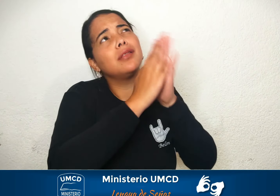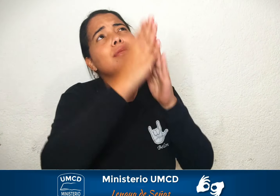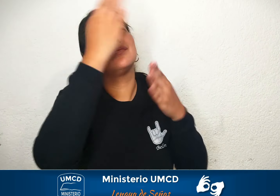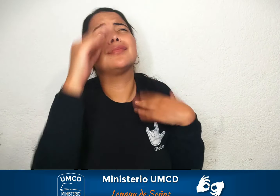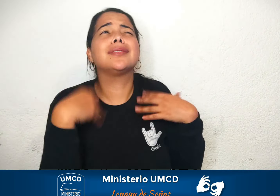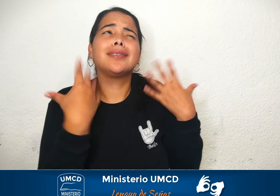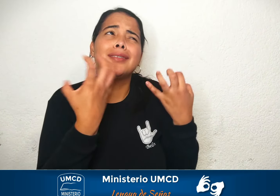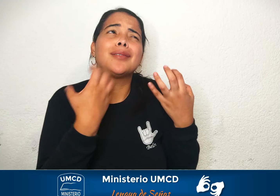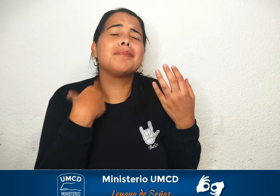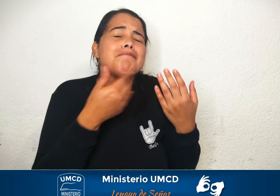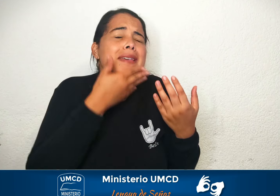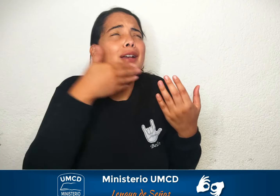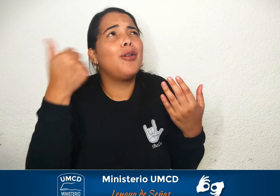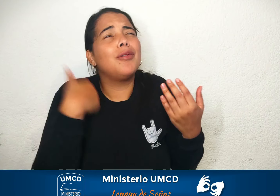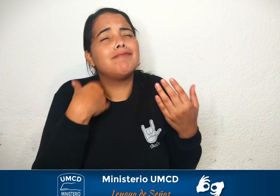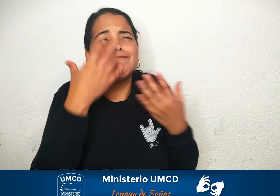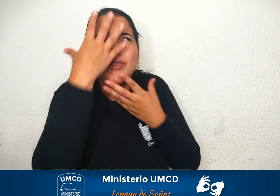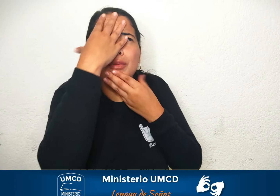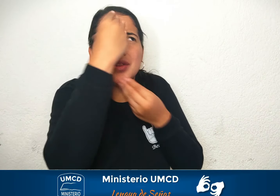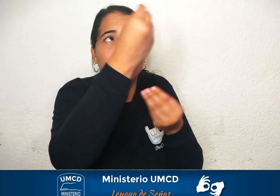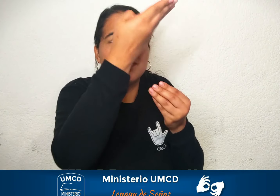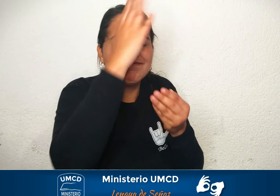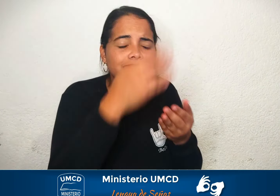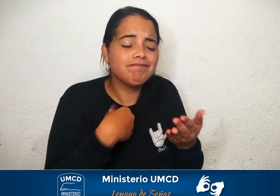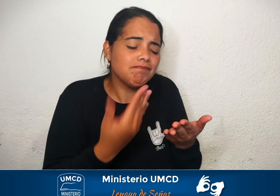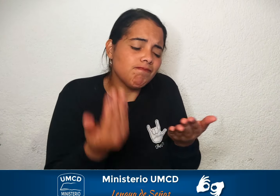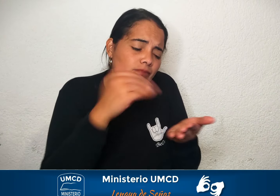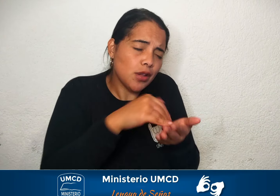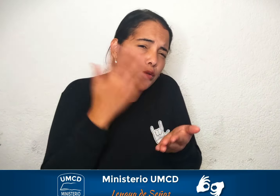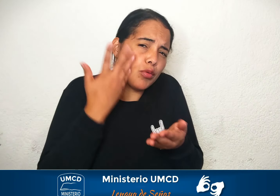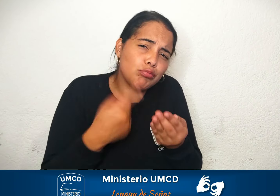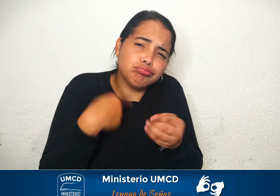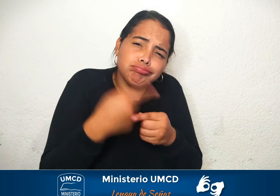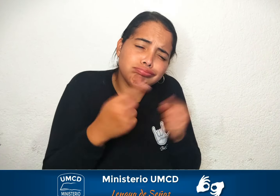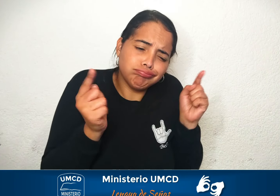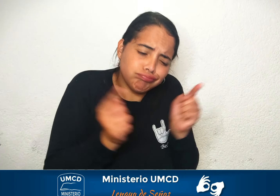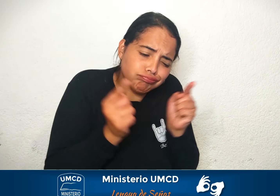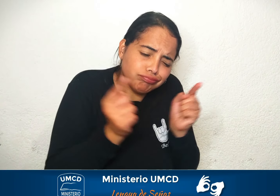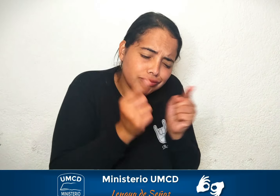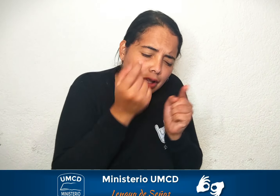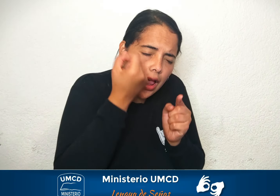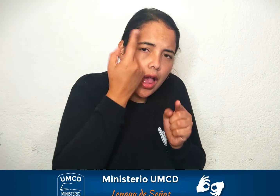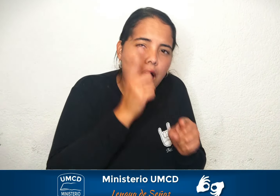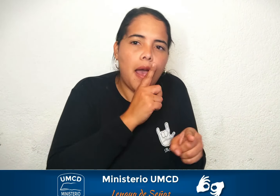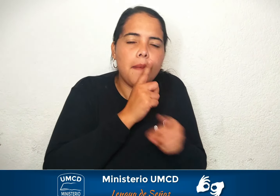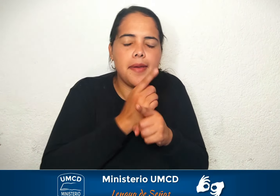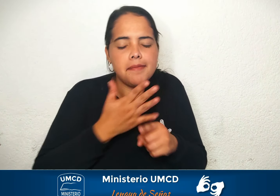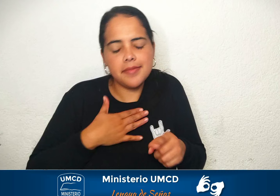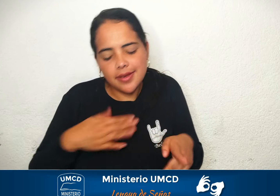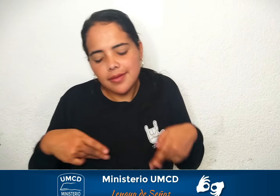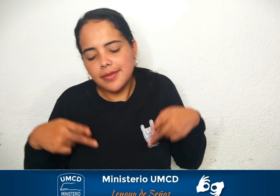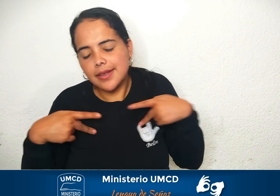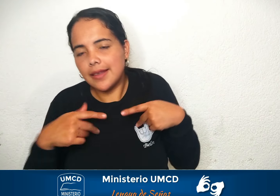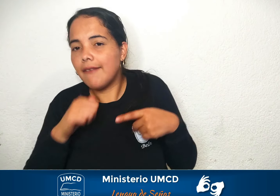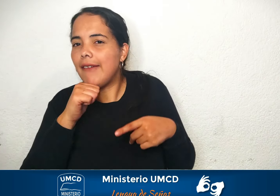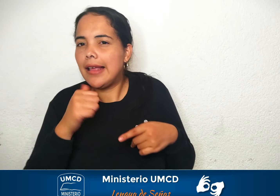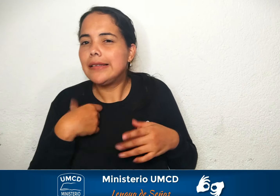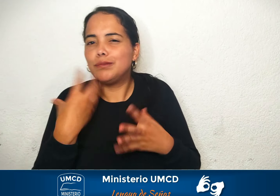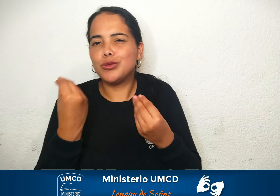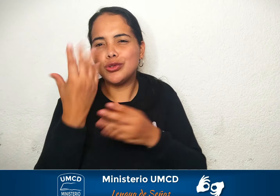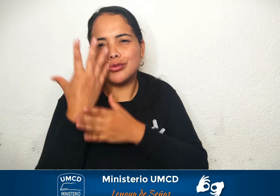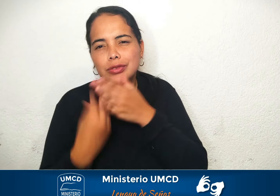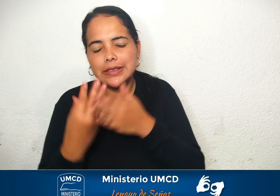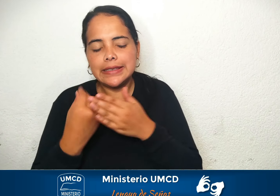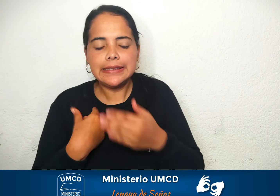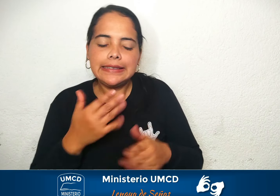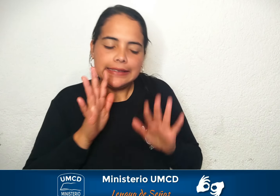cada día le dé más discernimiento. Obedezca a la palabra de Dios y mire qué características hay en su vida que no son